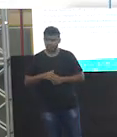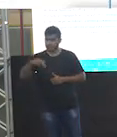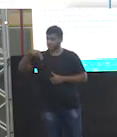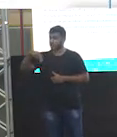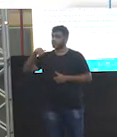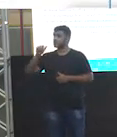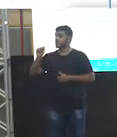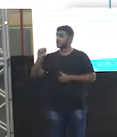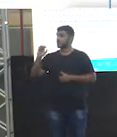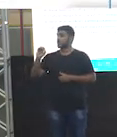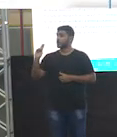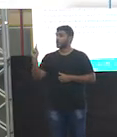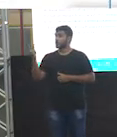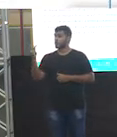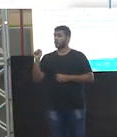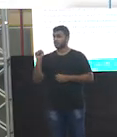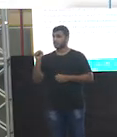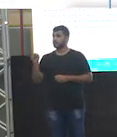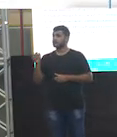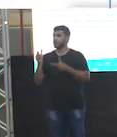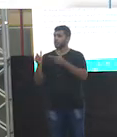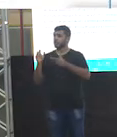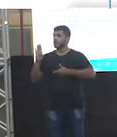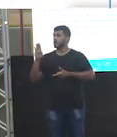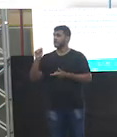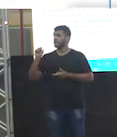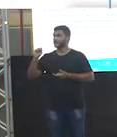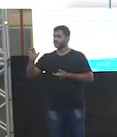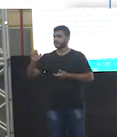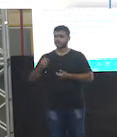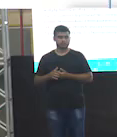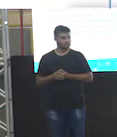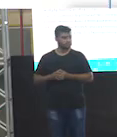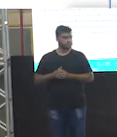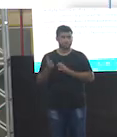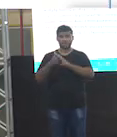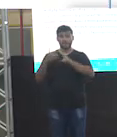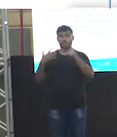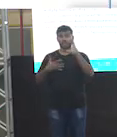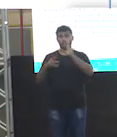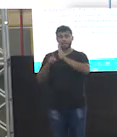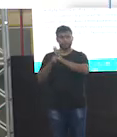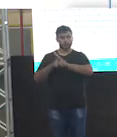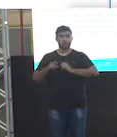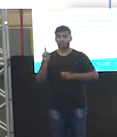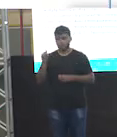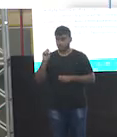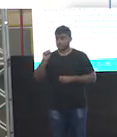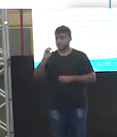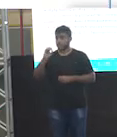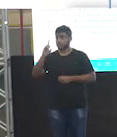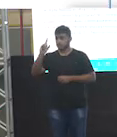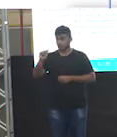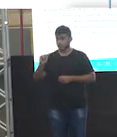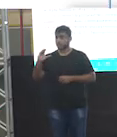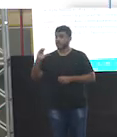escreva, é uma base. NaOH é uma base. Inclusive, isso daí é a soda cáustica.